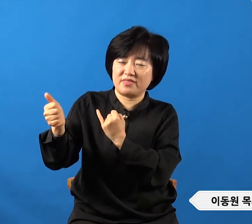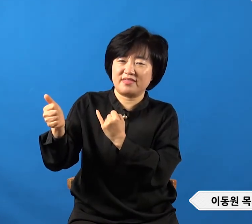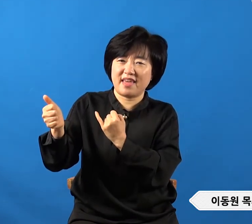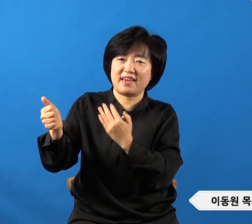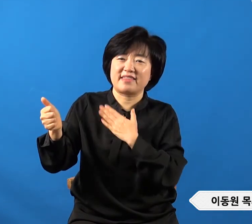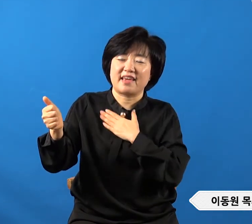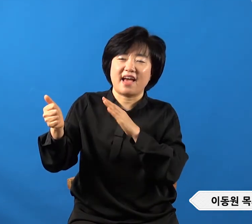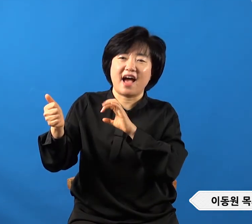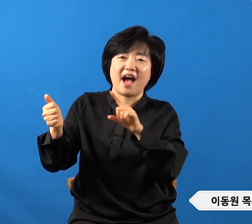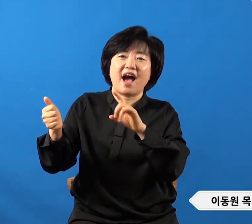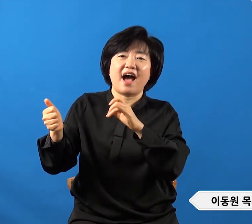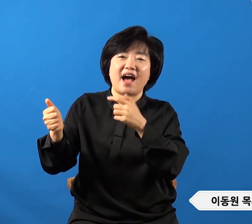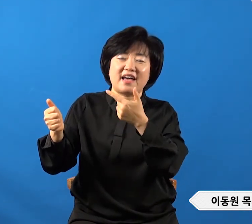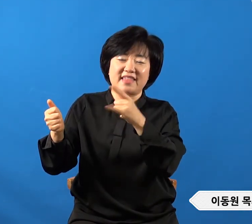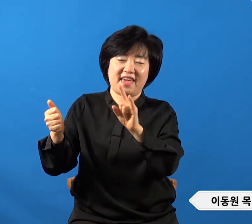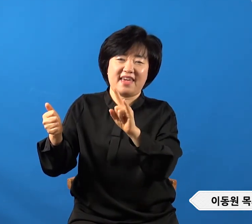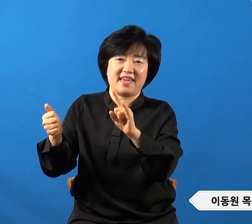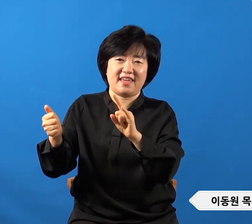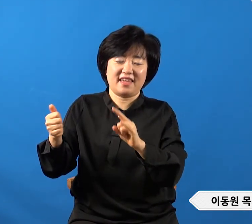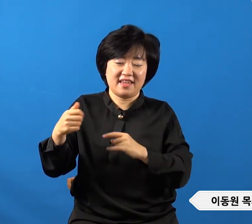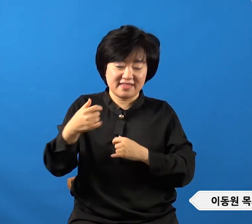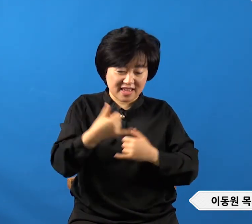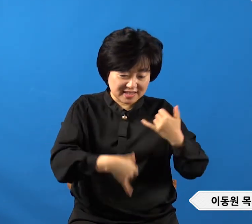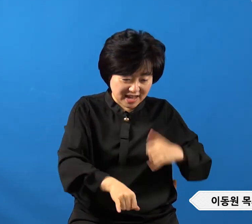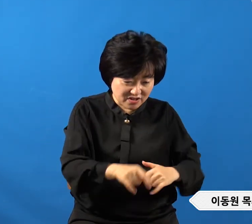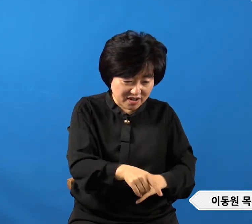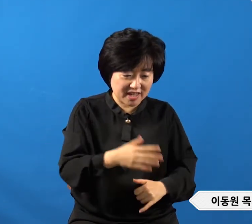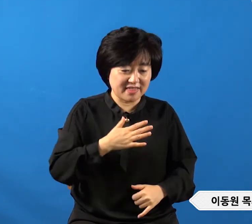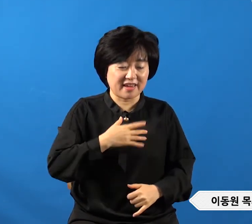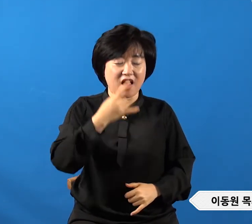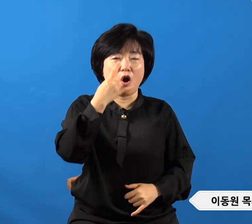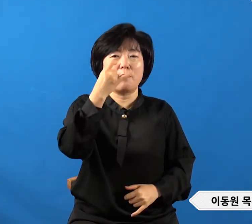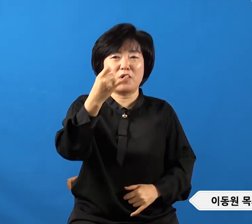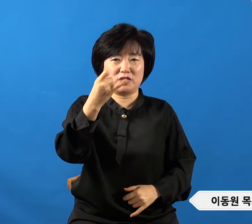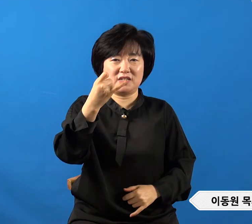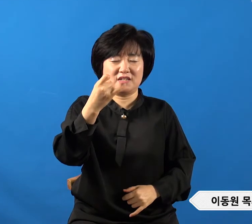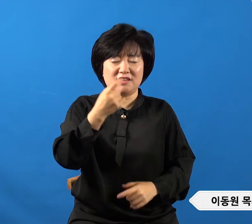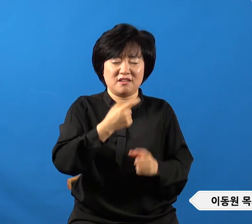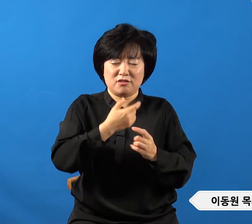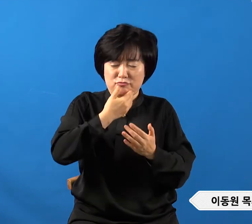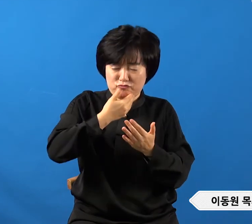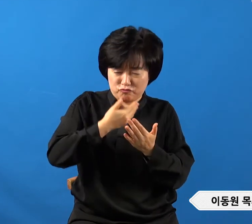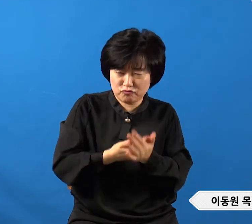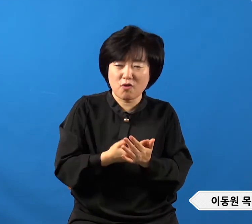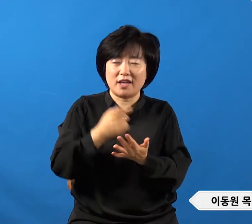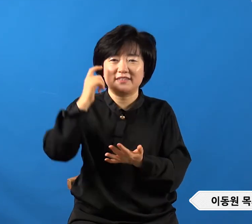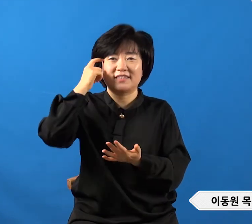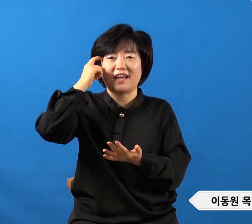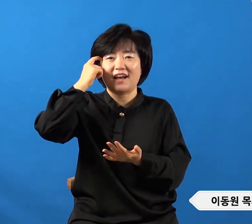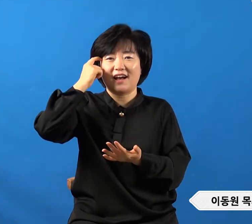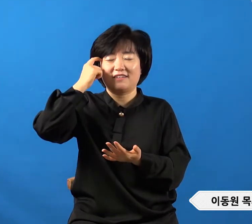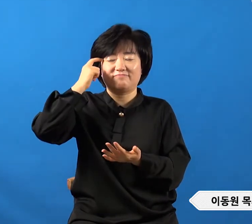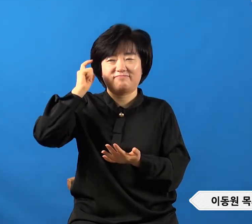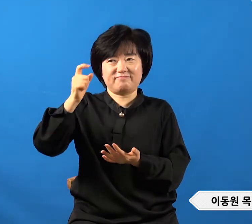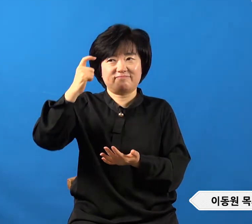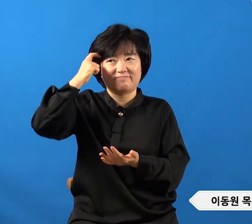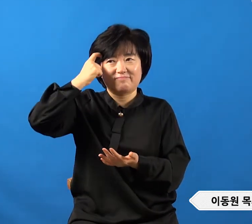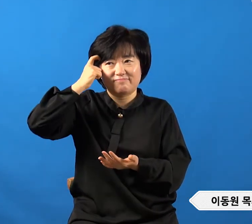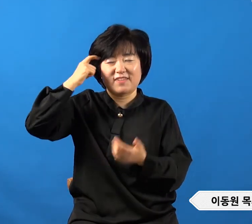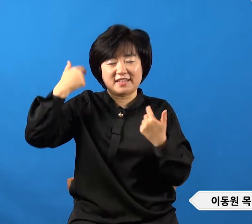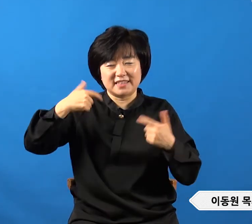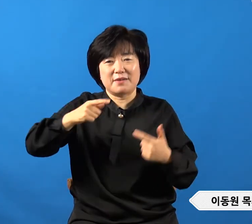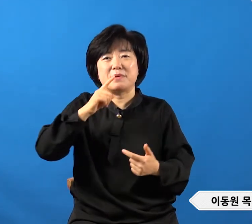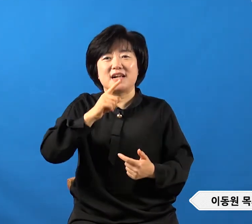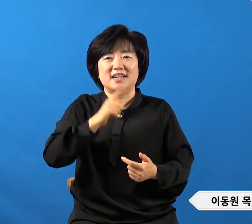아내라는 사실이고 내 아이들에게 어머니라는 사실이 내게 있어서 훨씬 더 중요한 가치를 지닙니다 라고 그녀는